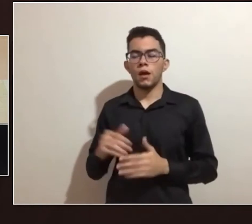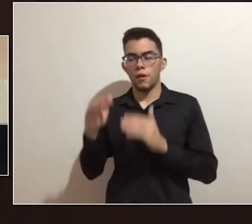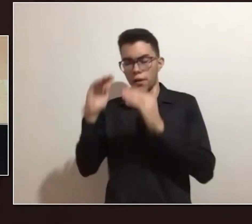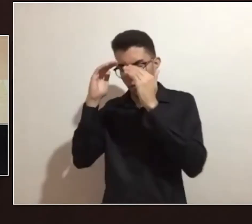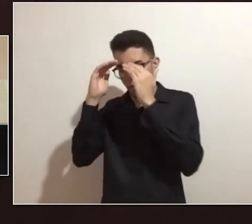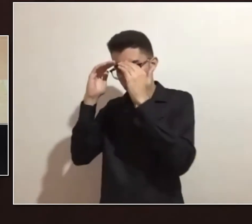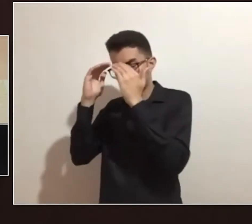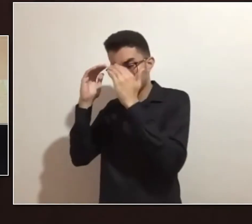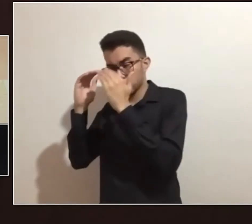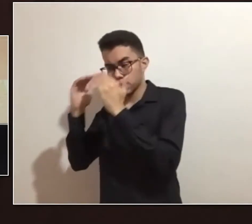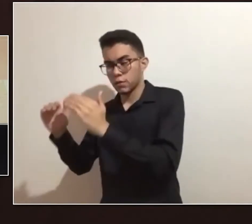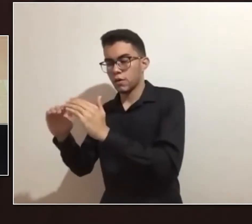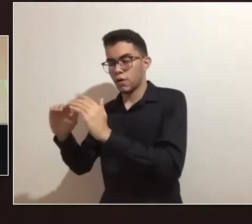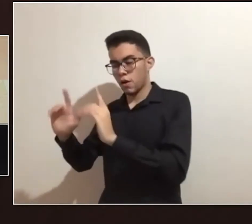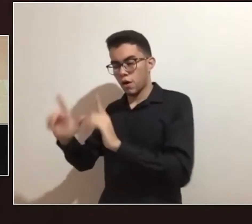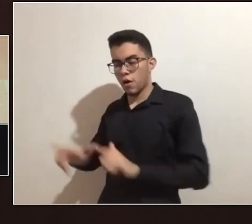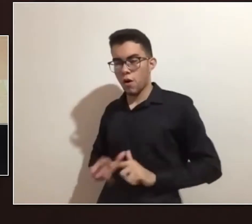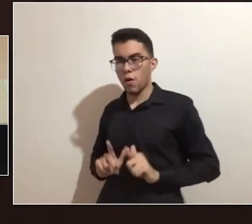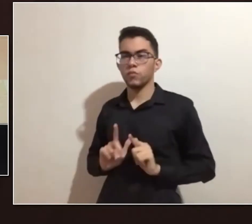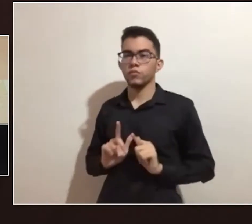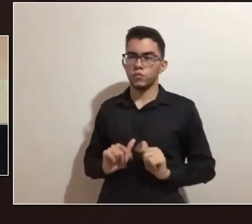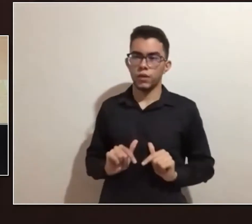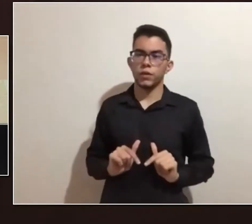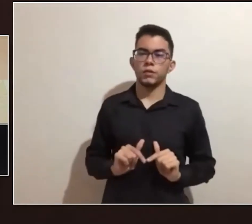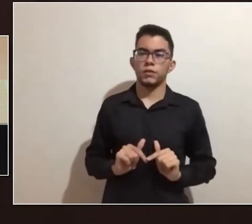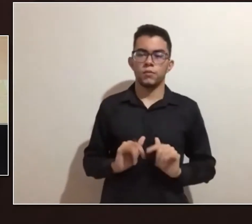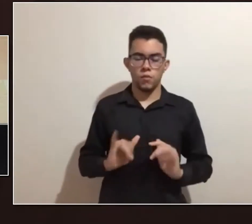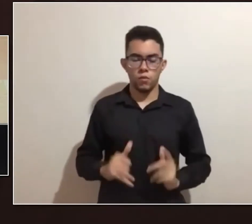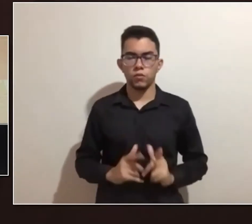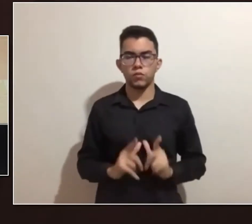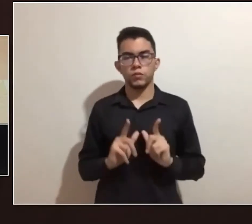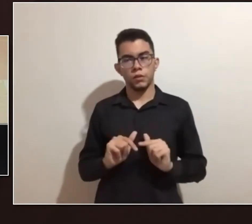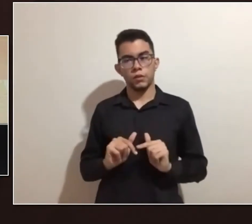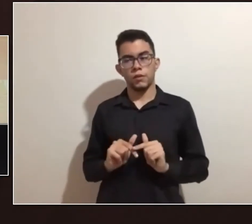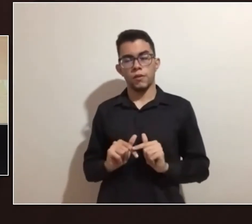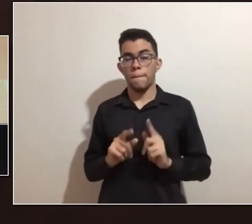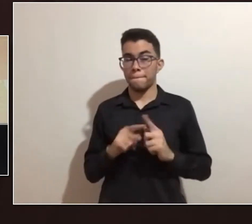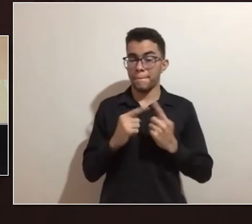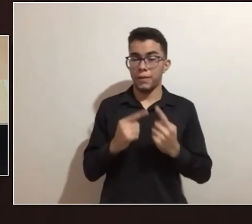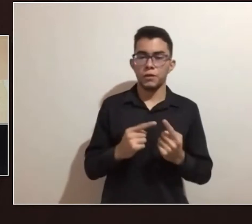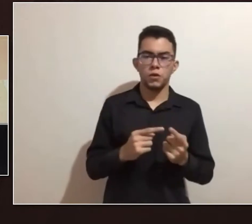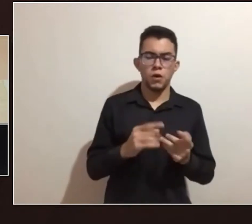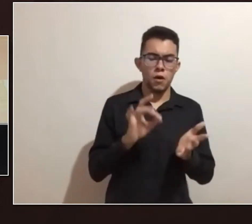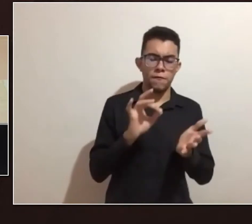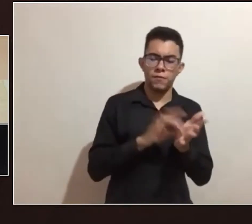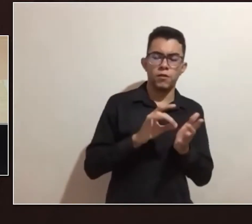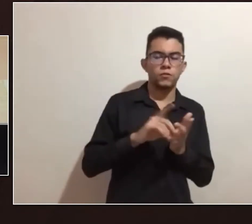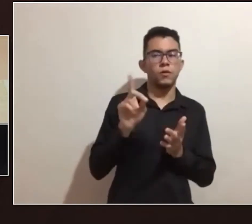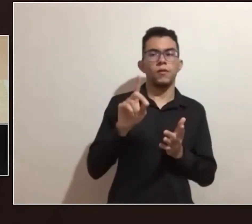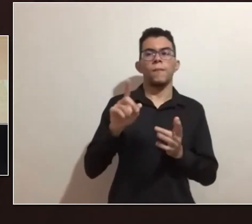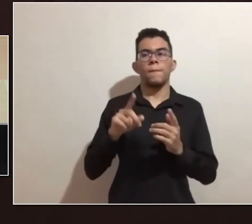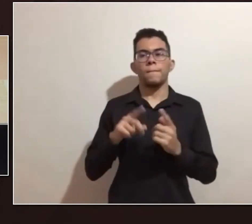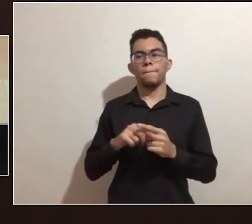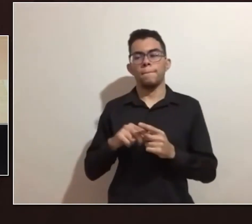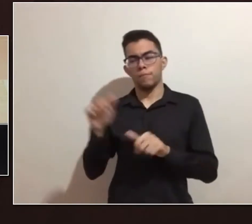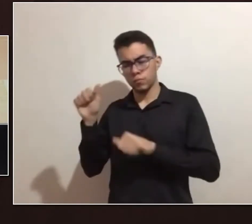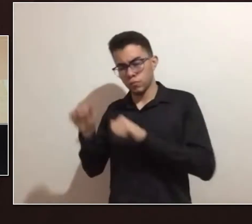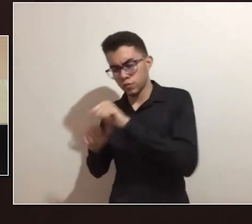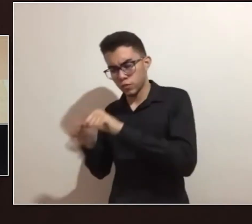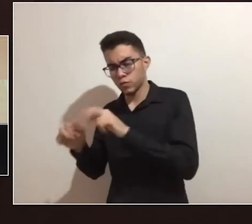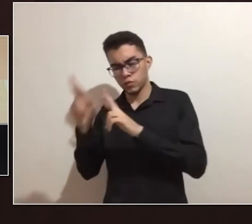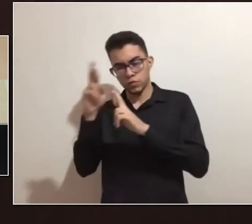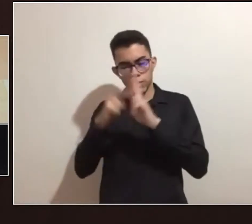ao judaísmo, não sendo judeus. Esses são chamados de prosélitos. Estão entendendo?